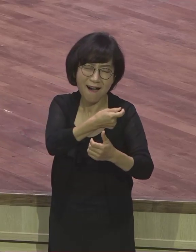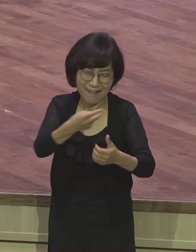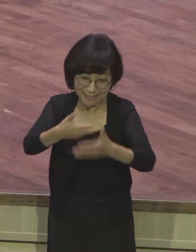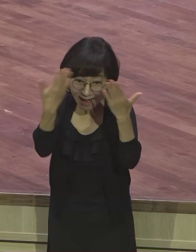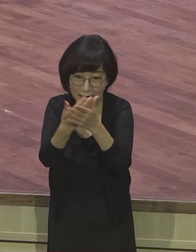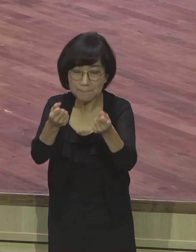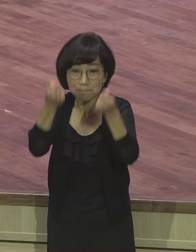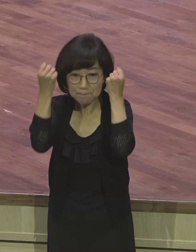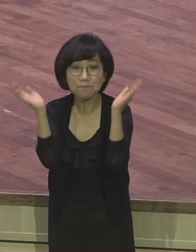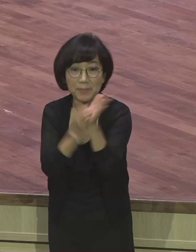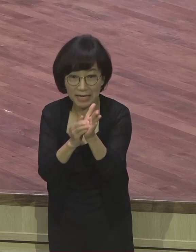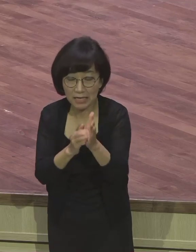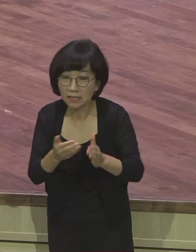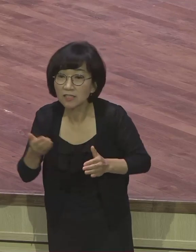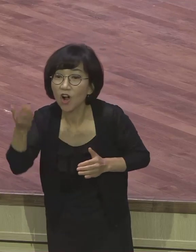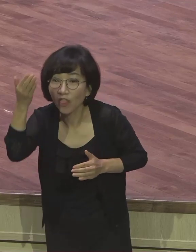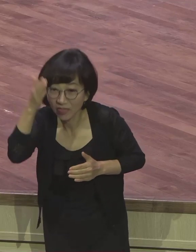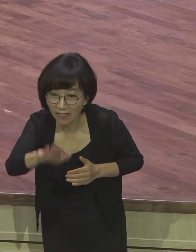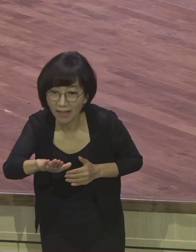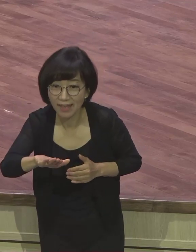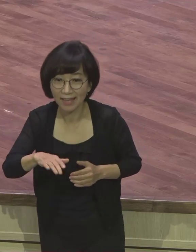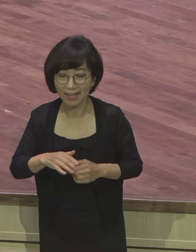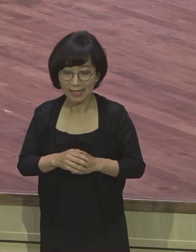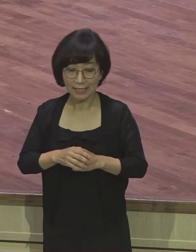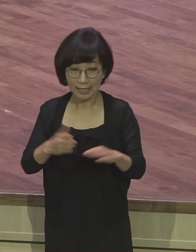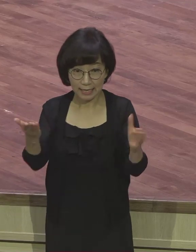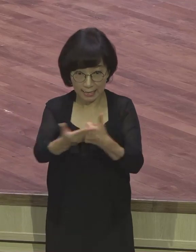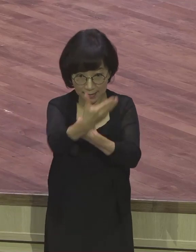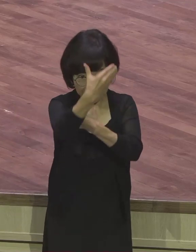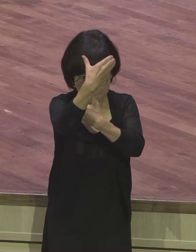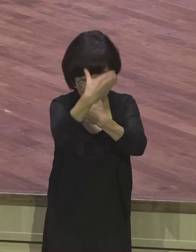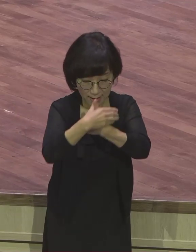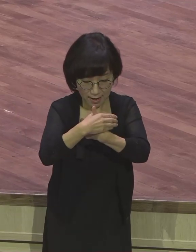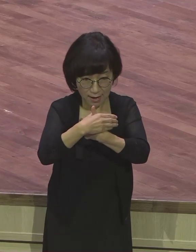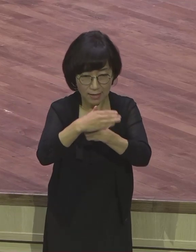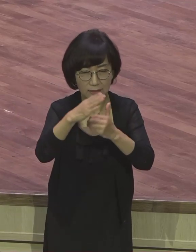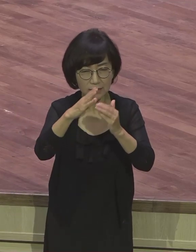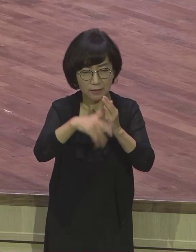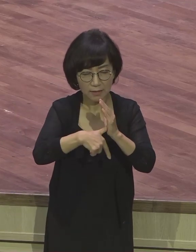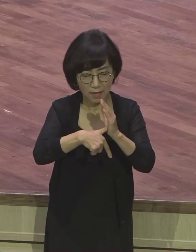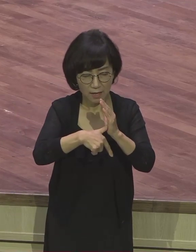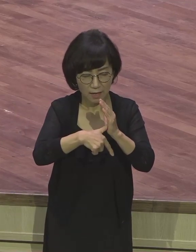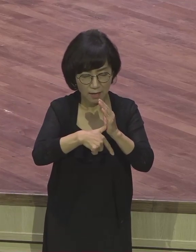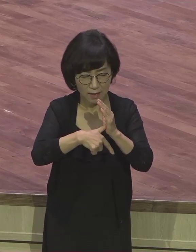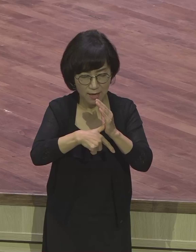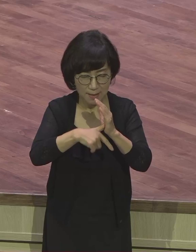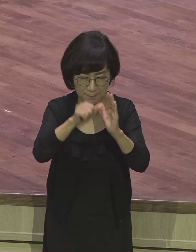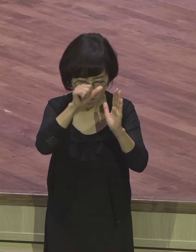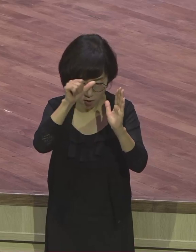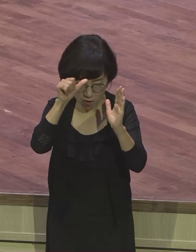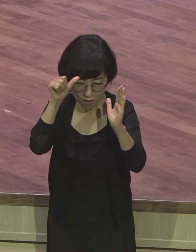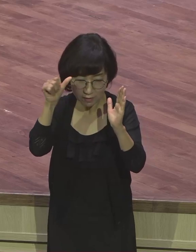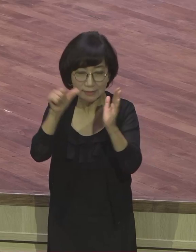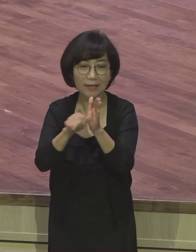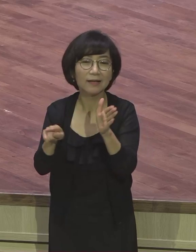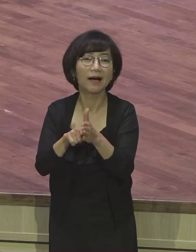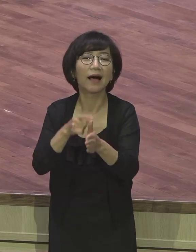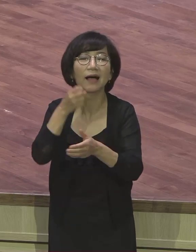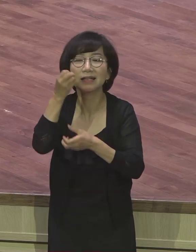없어. 그런데 직분 하나하나 맡을 때마다 평생 간증이요 내게는. 그걸 인생 작품이라